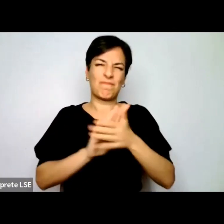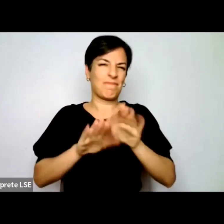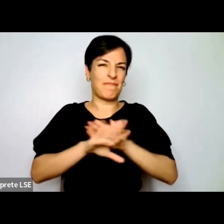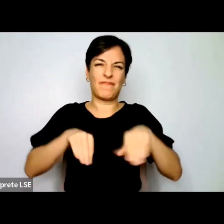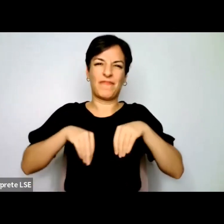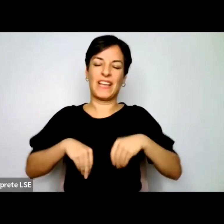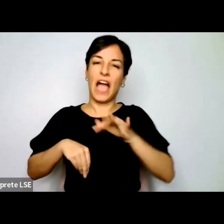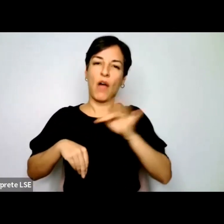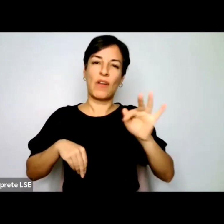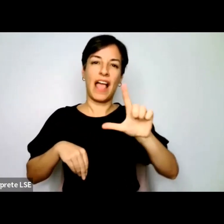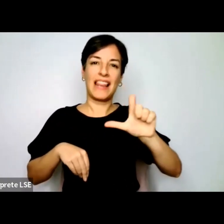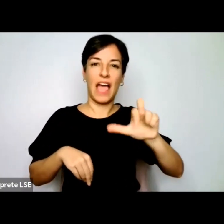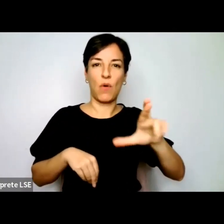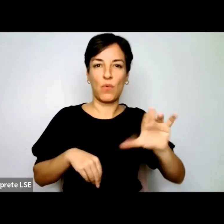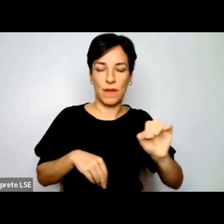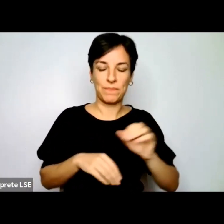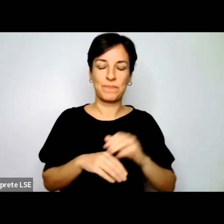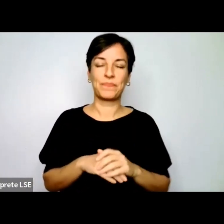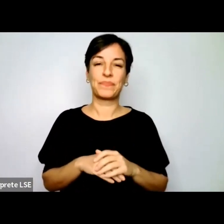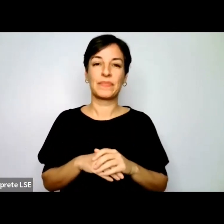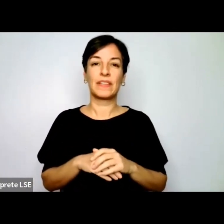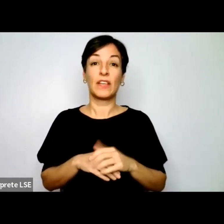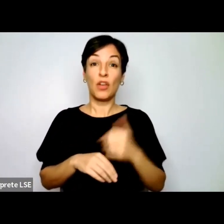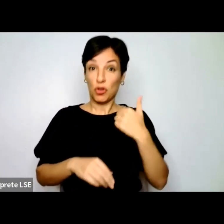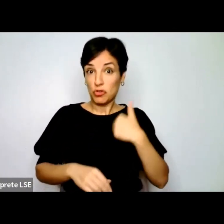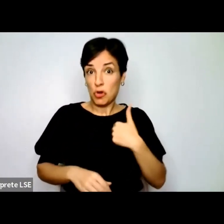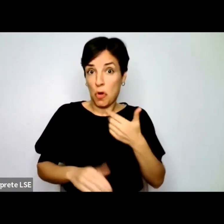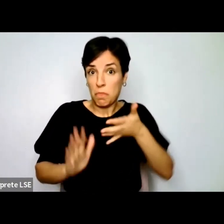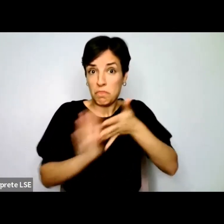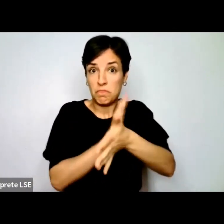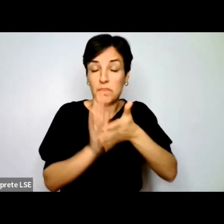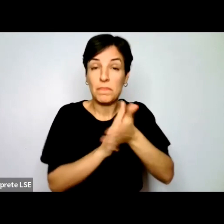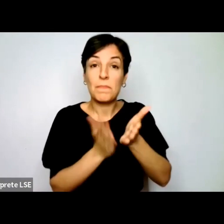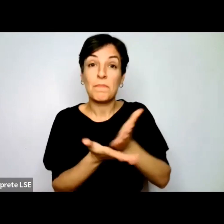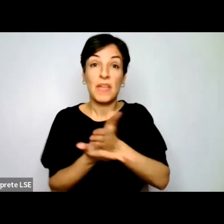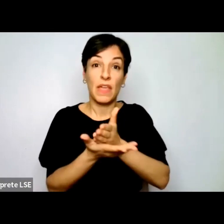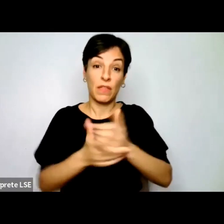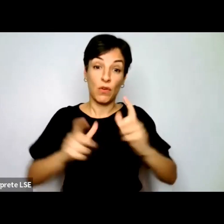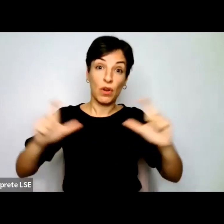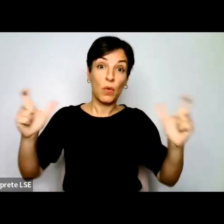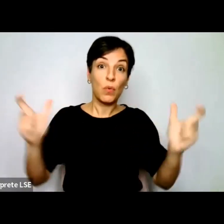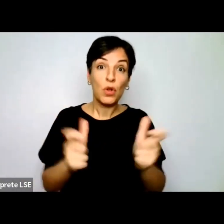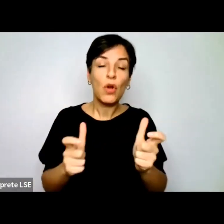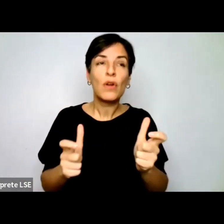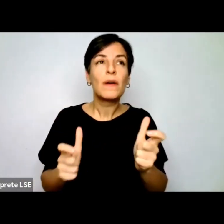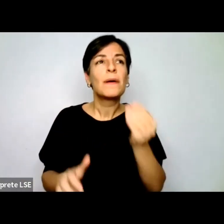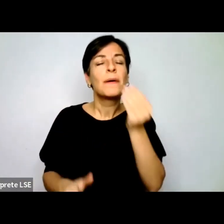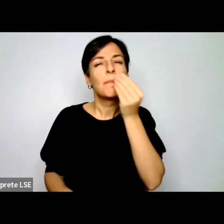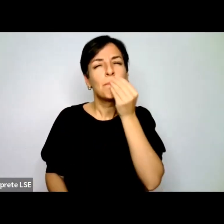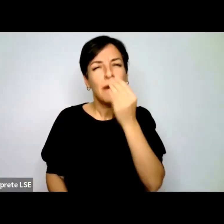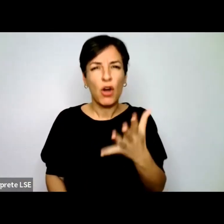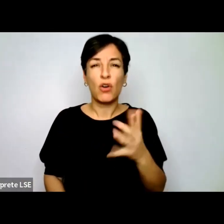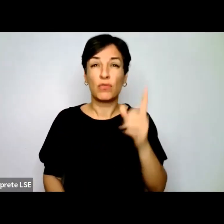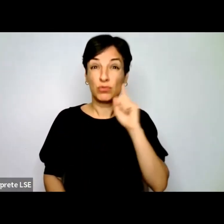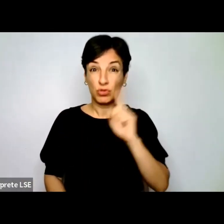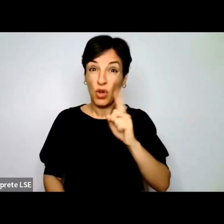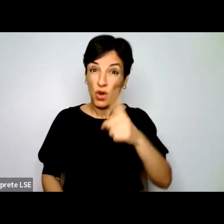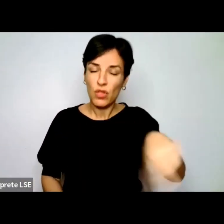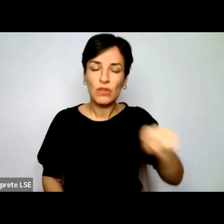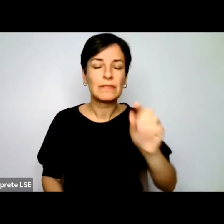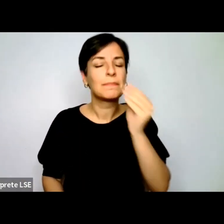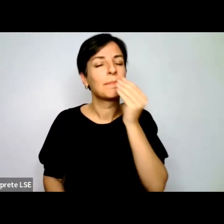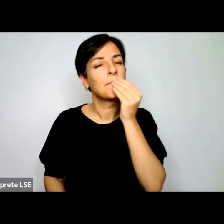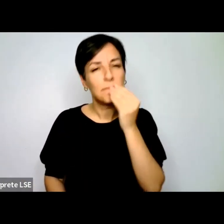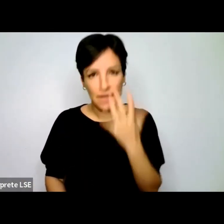contar Laura. Las sesiones de mediación, que es lo que yo os puedo decir, es mejor con vosotros, con las personas sordas, es